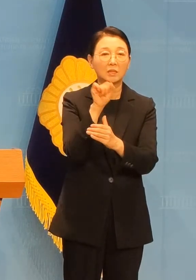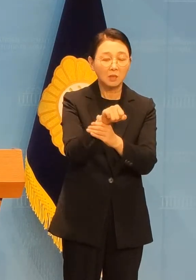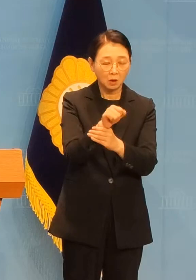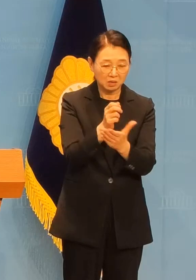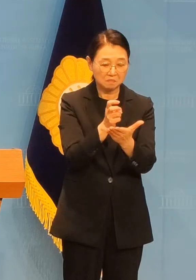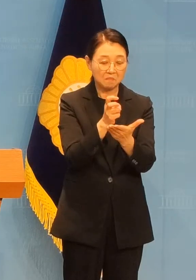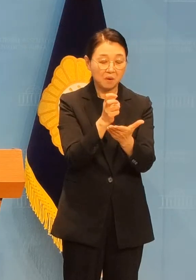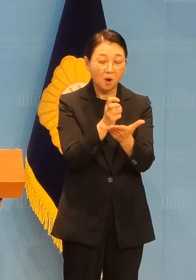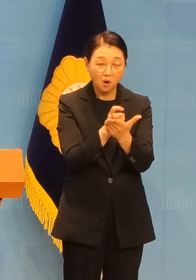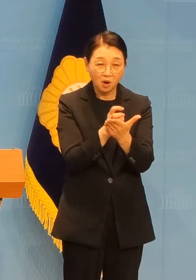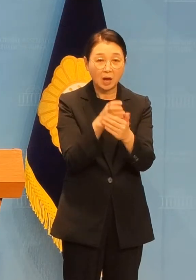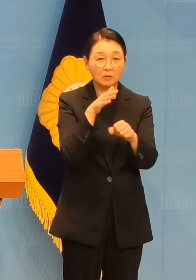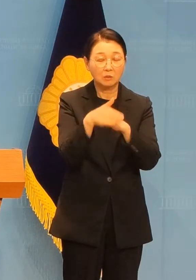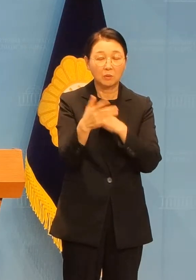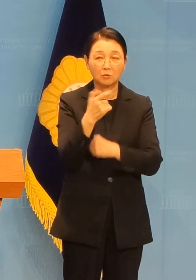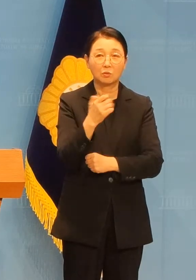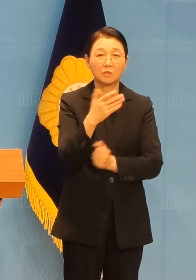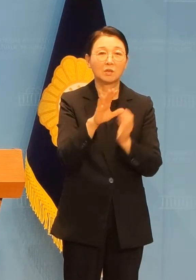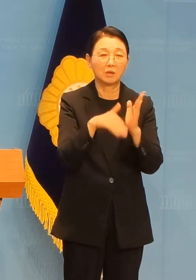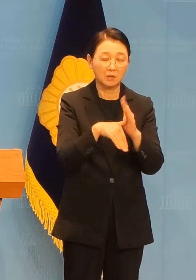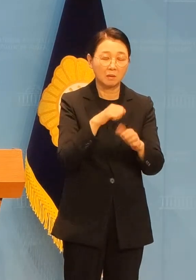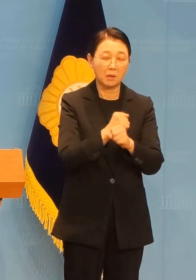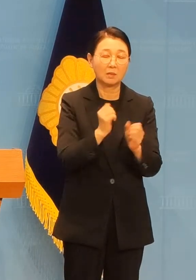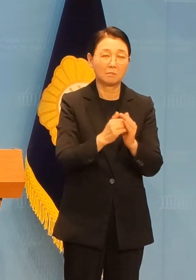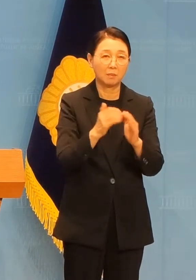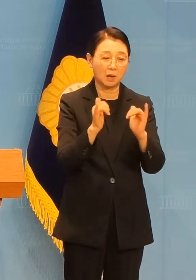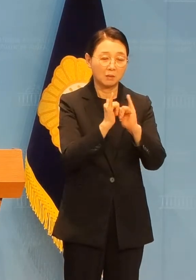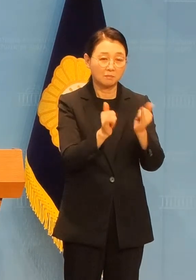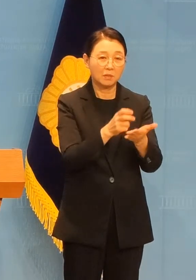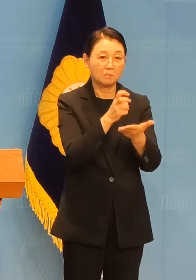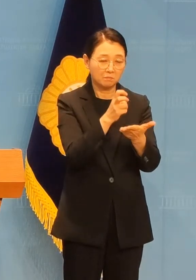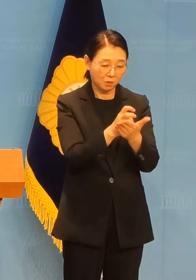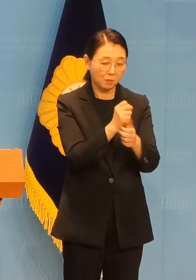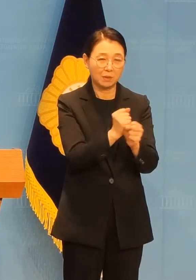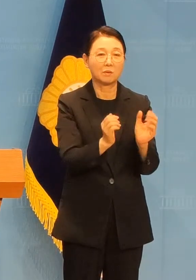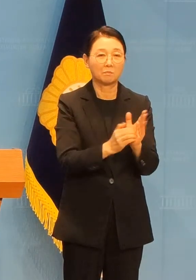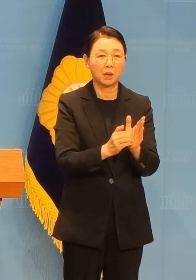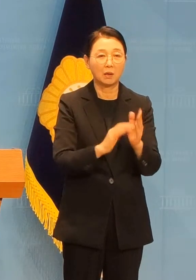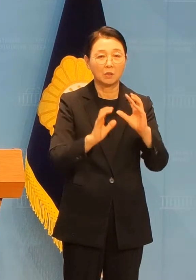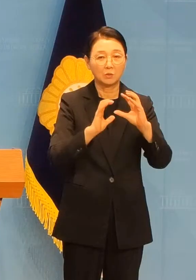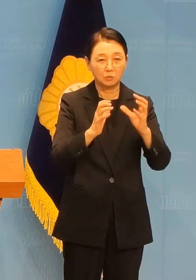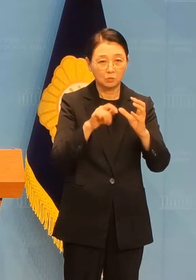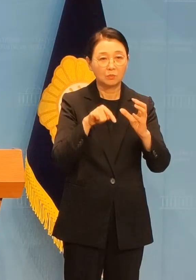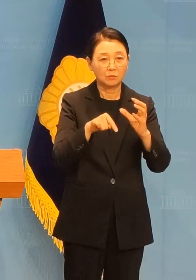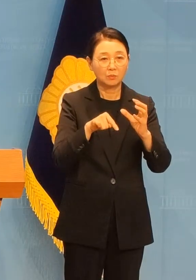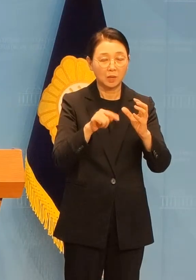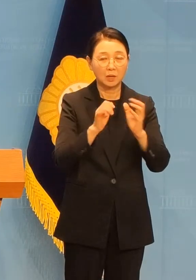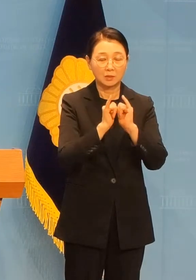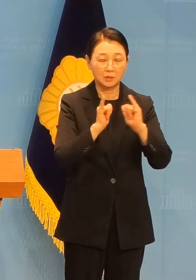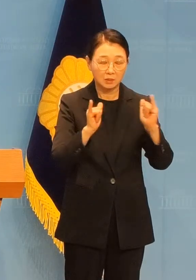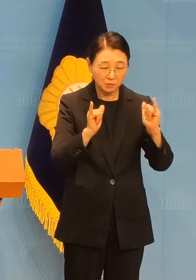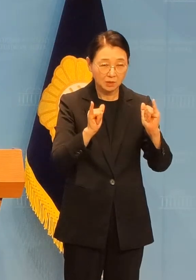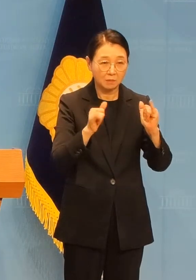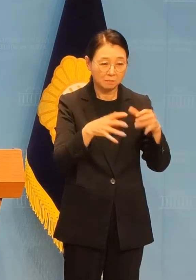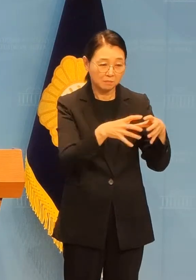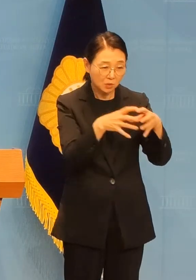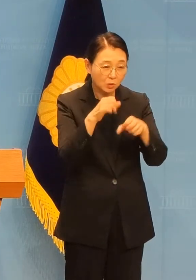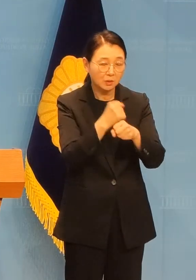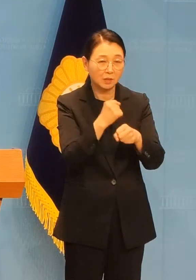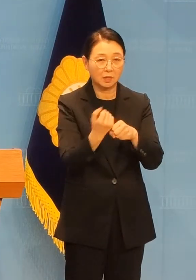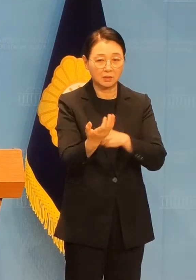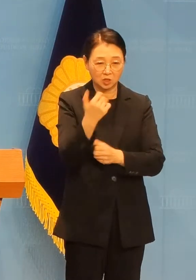무려 67년 전 제정된 민법의 산물입니다. 국가가 시민의 결사와 조직을